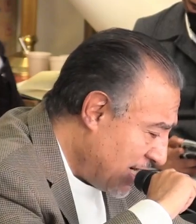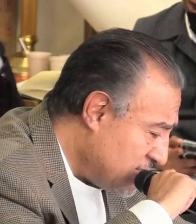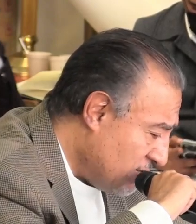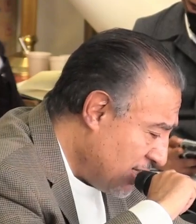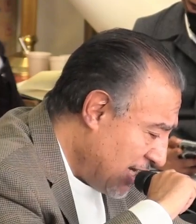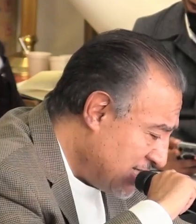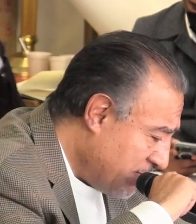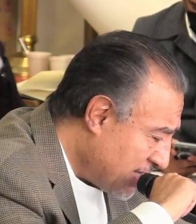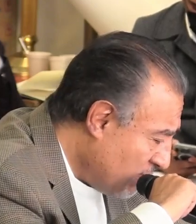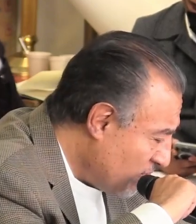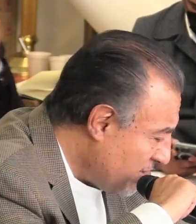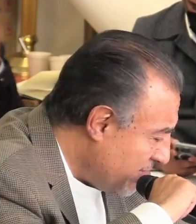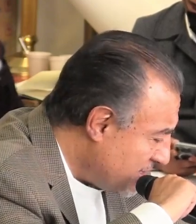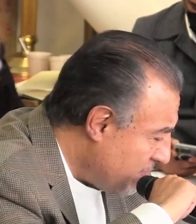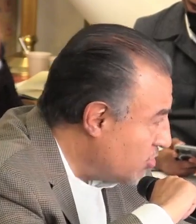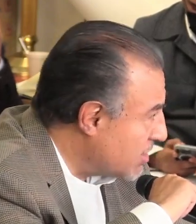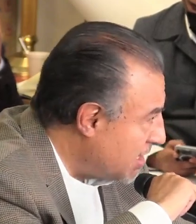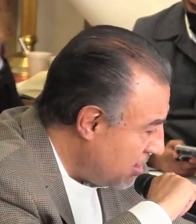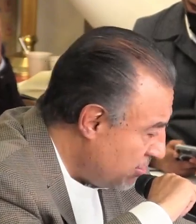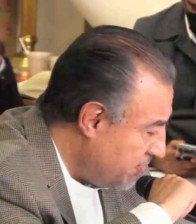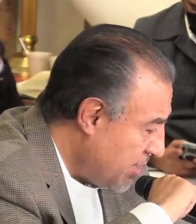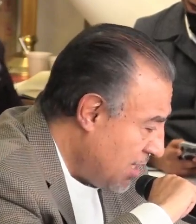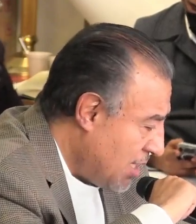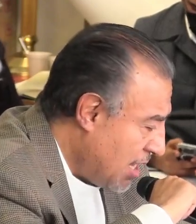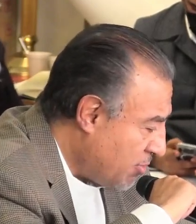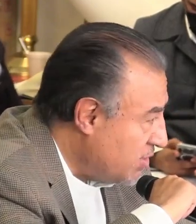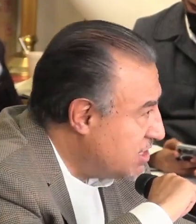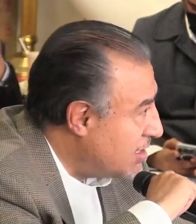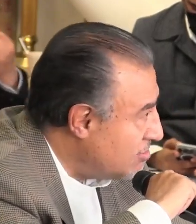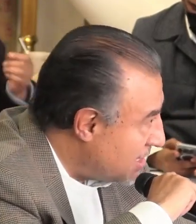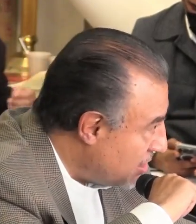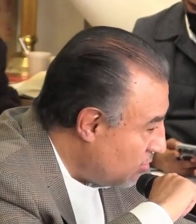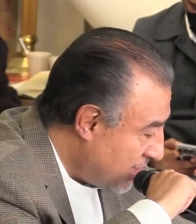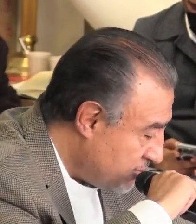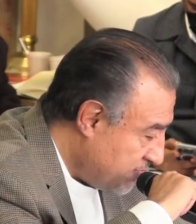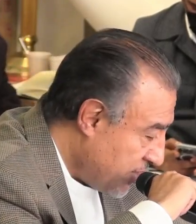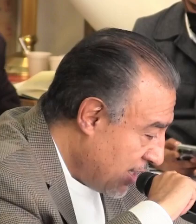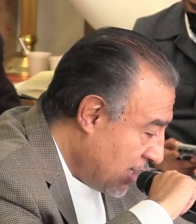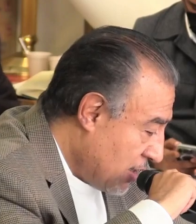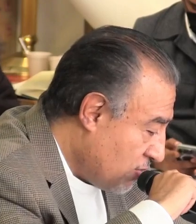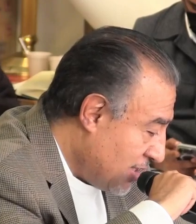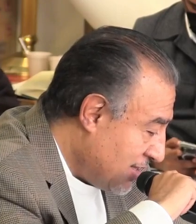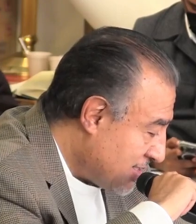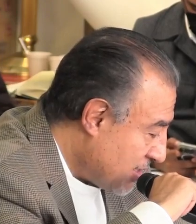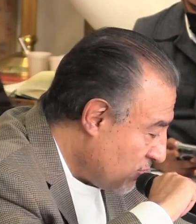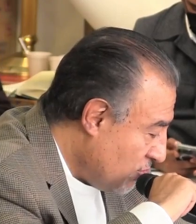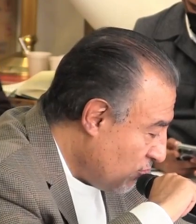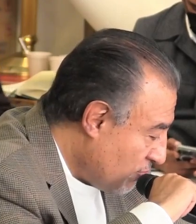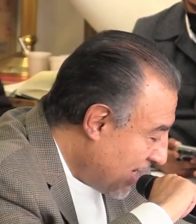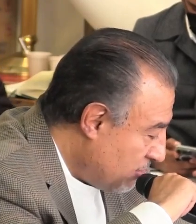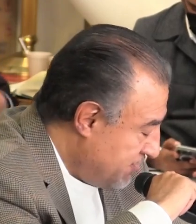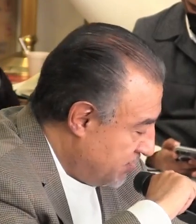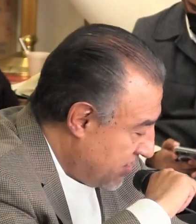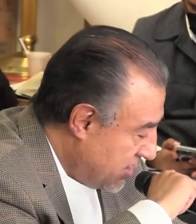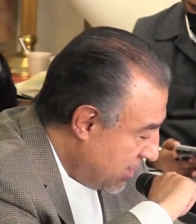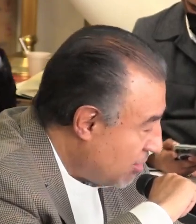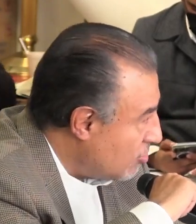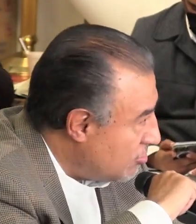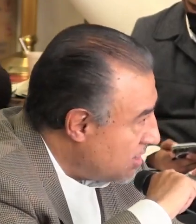sistema de planeación, este patrimonio debe ser protegido, aprovechado y articulado con el desarrollo